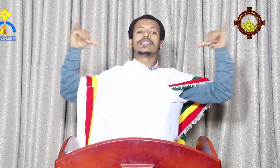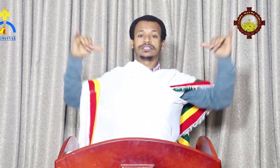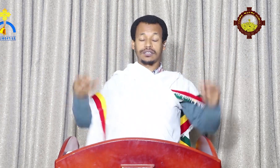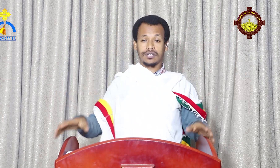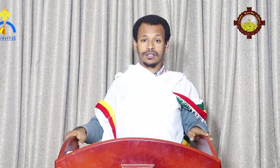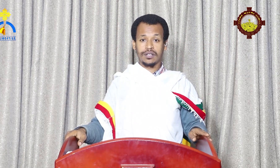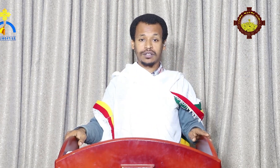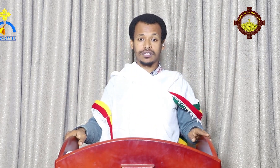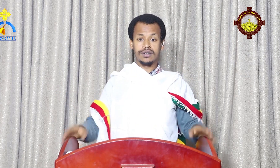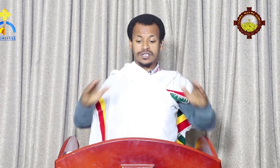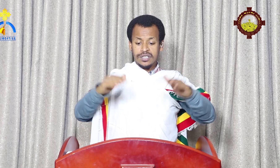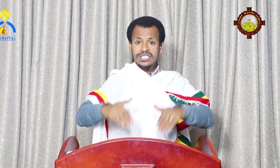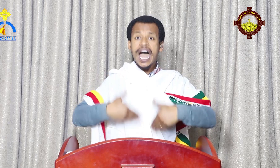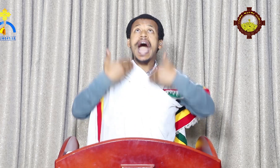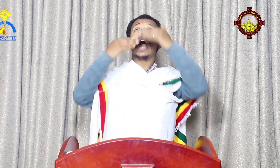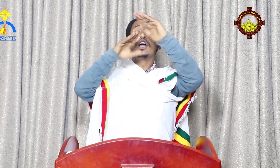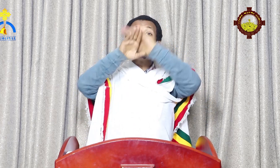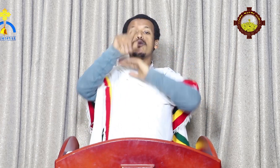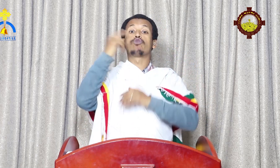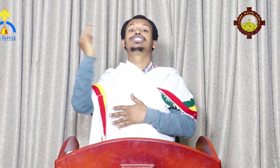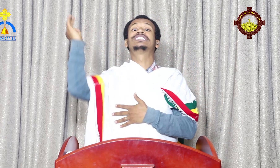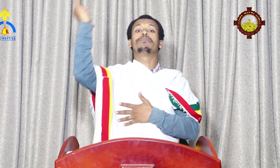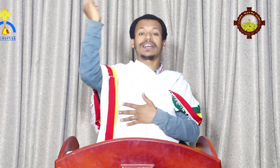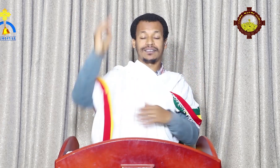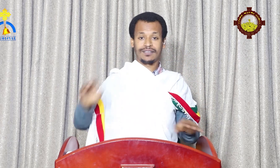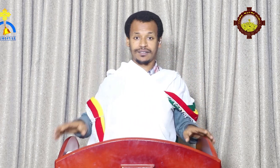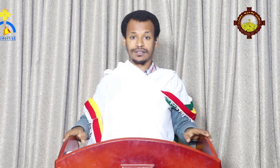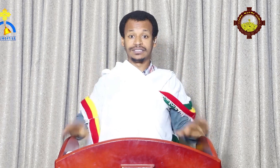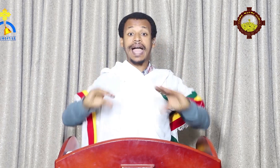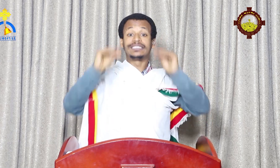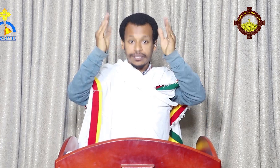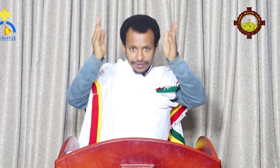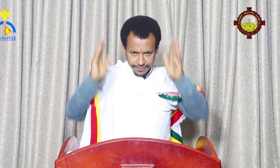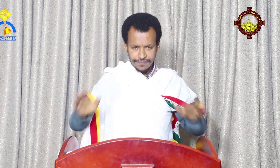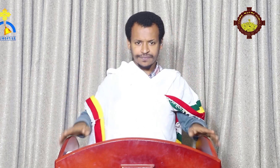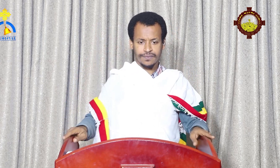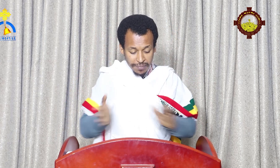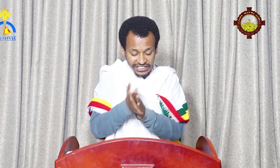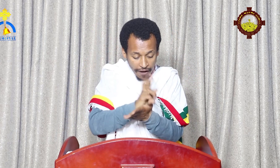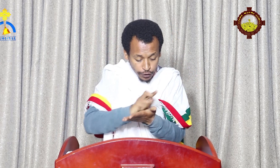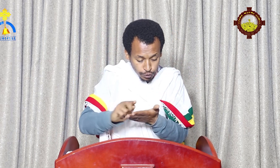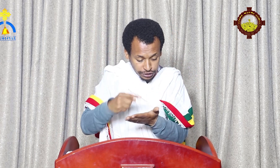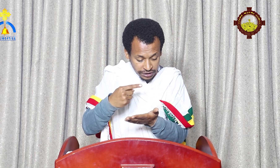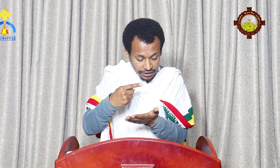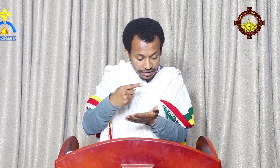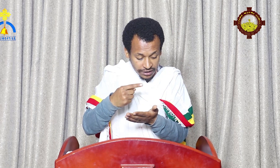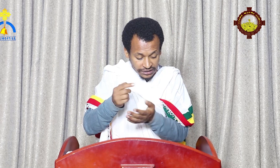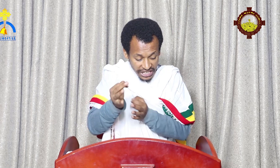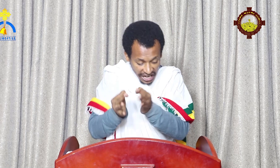ዮሐንስ ንስሐ ግቡ ብሎ ሲሰበክ ሲያስተምር በመጽሐፍ ቅዱስ